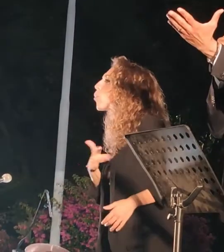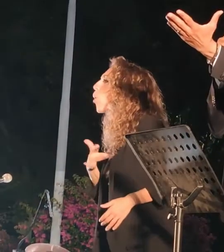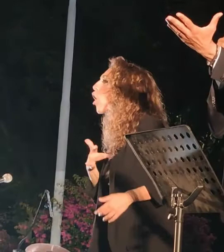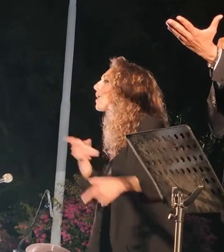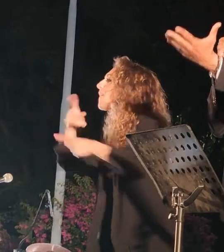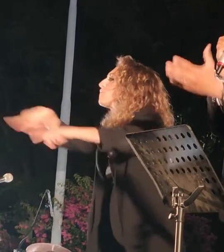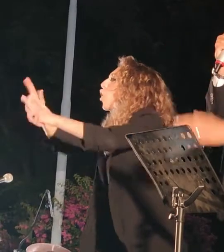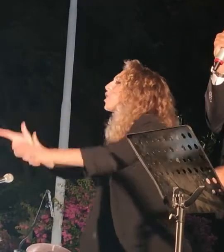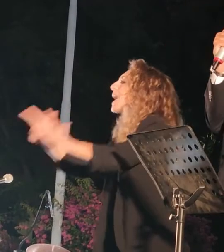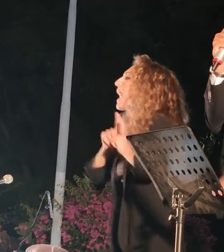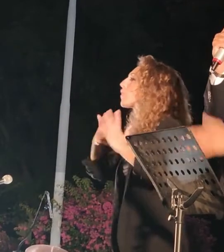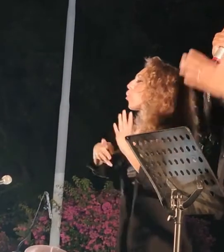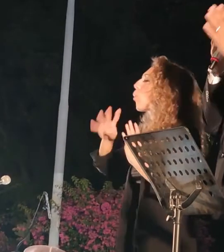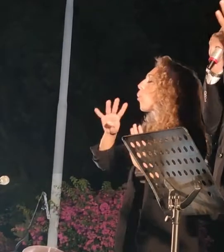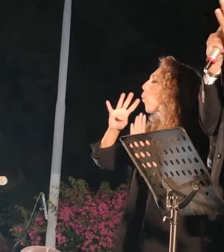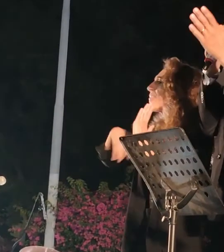4 mesi.